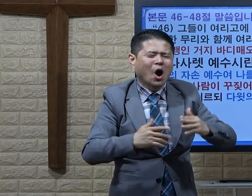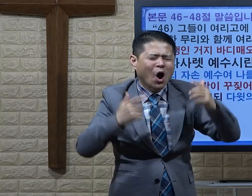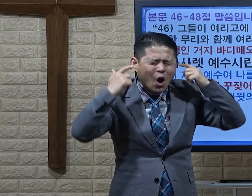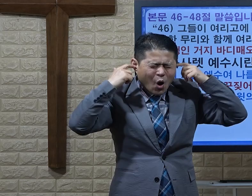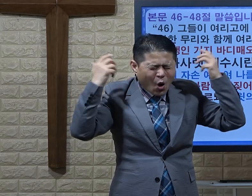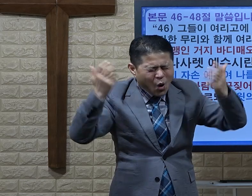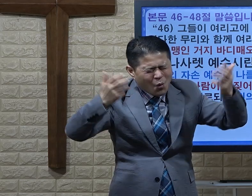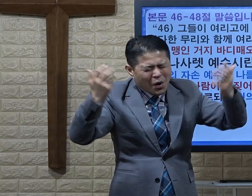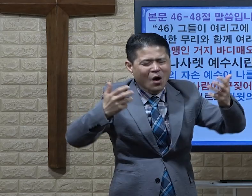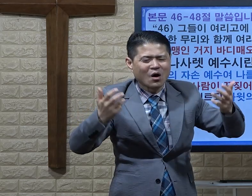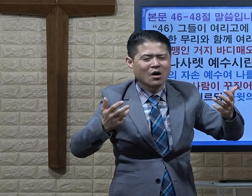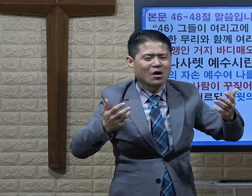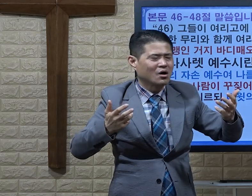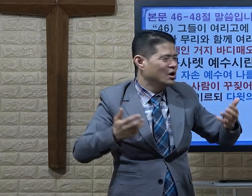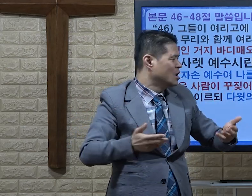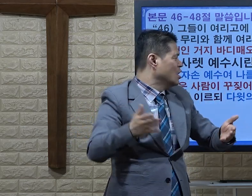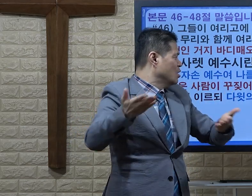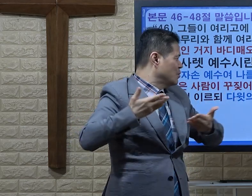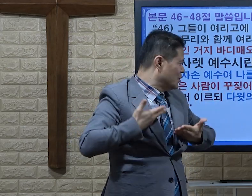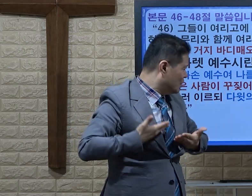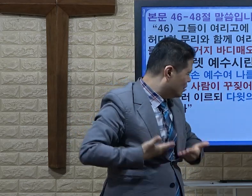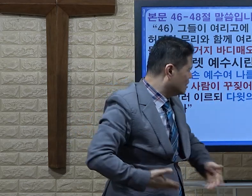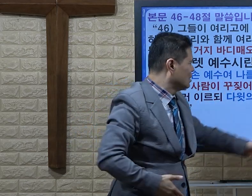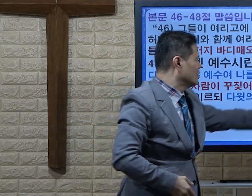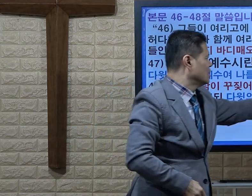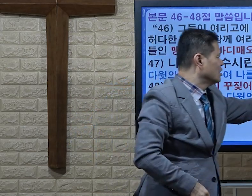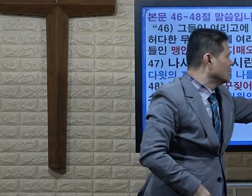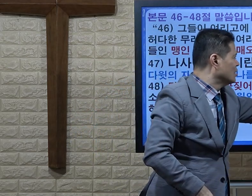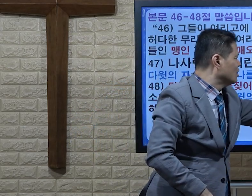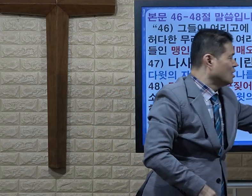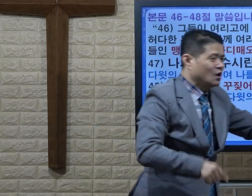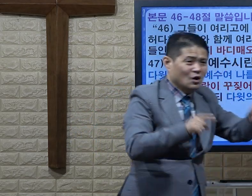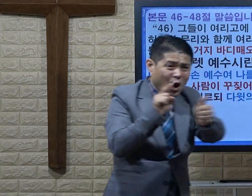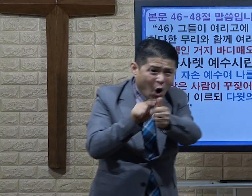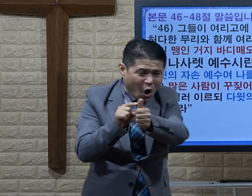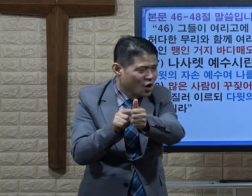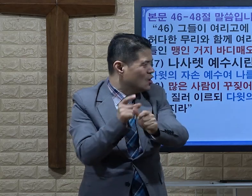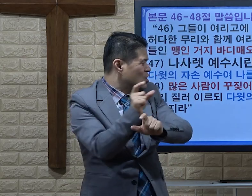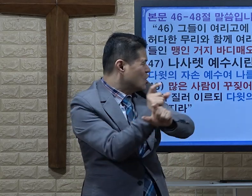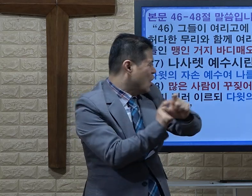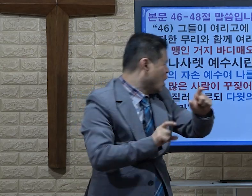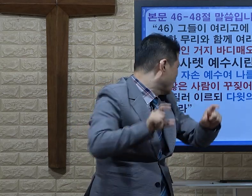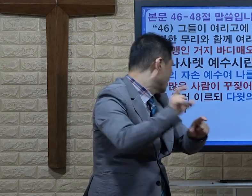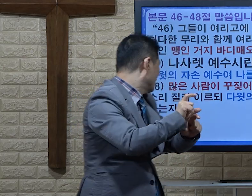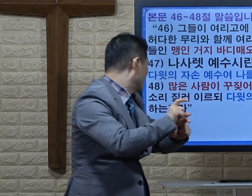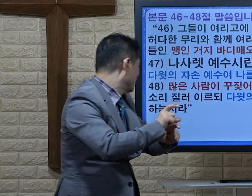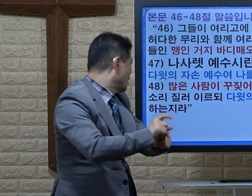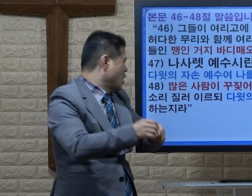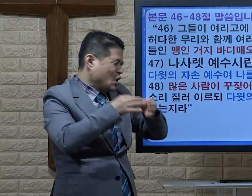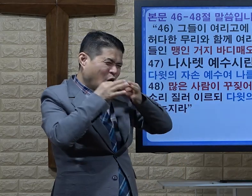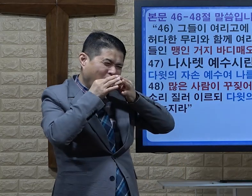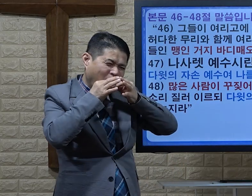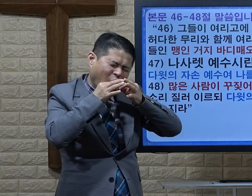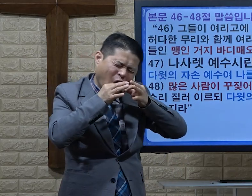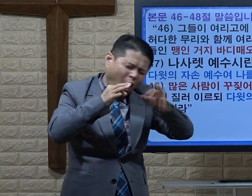듯이 고막이 터질 듯이 그 사람이 소리를 질렀습니다. 그 바디메오가 소리를 크게